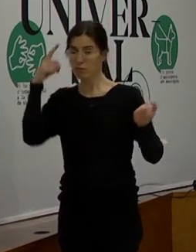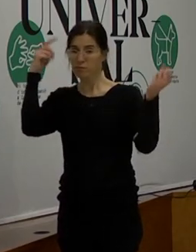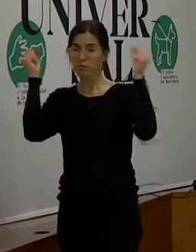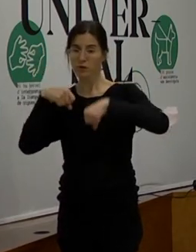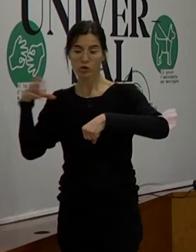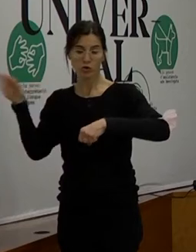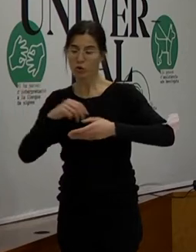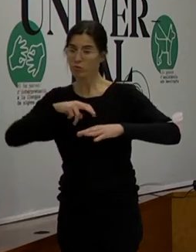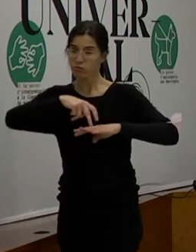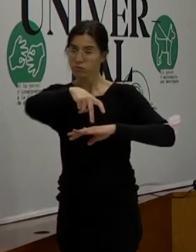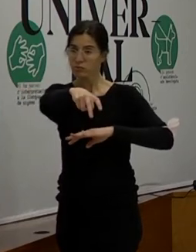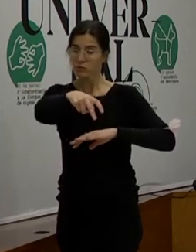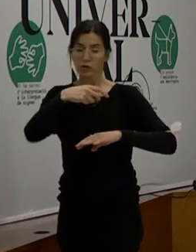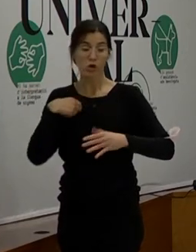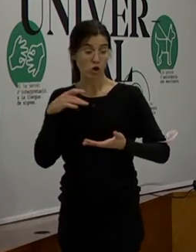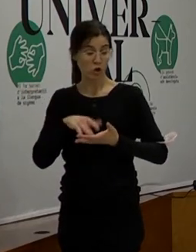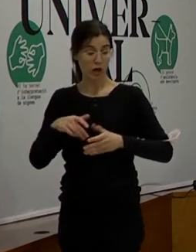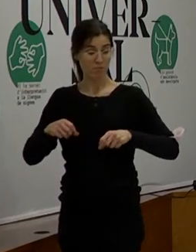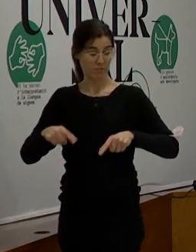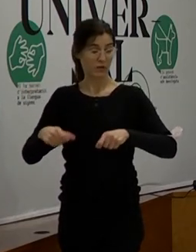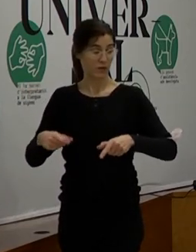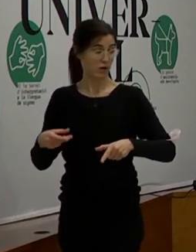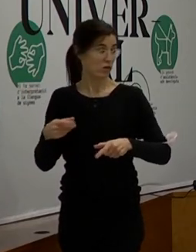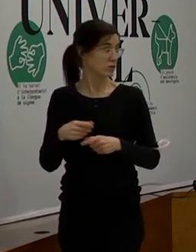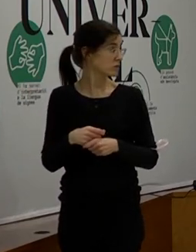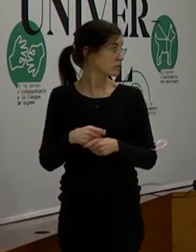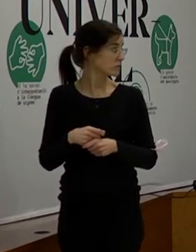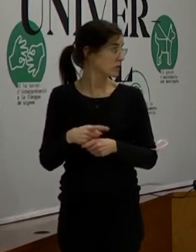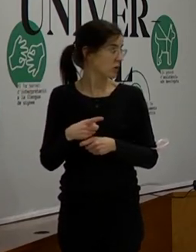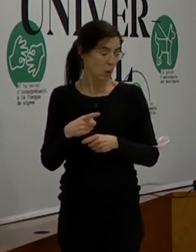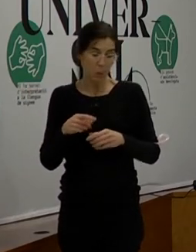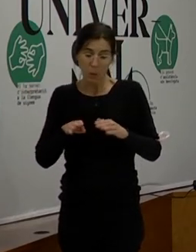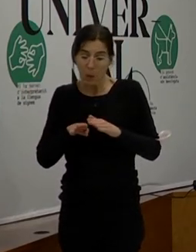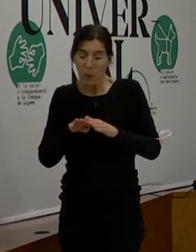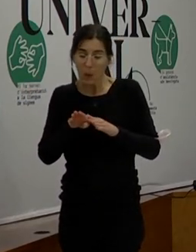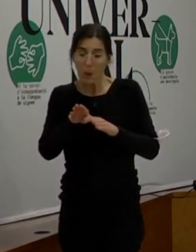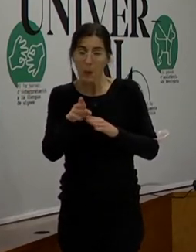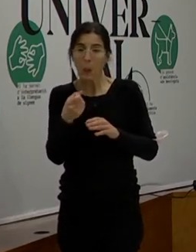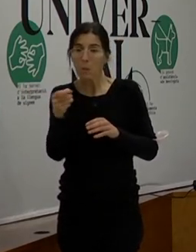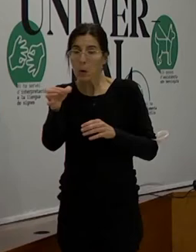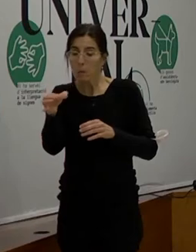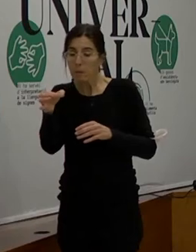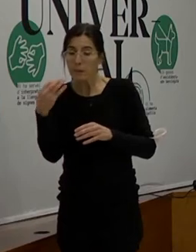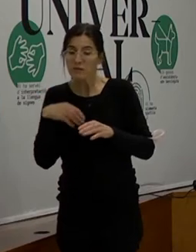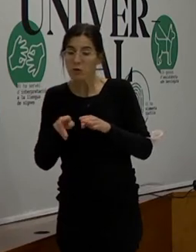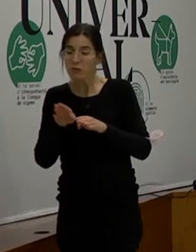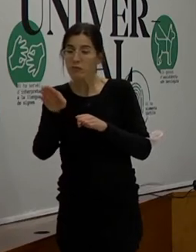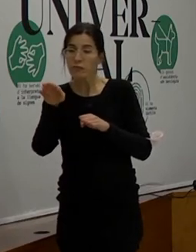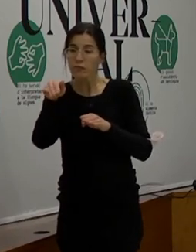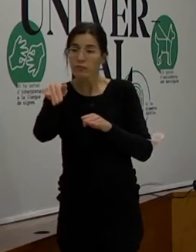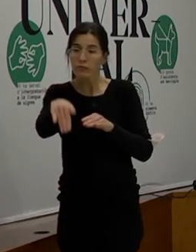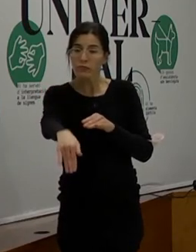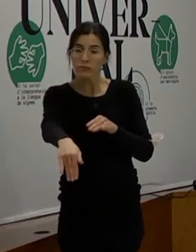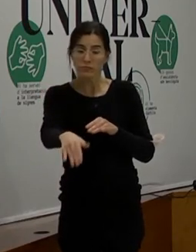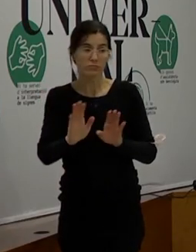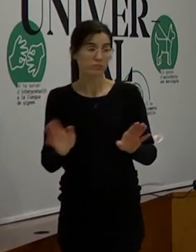el pas de vianants. Quan jo vaig quedar en cadira de rodes, havia un trosset de rampeta i a les illes feies puges recte i tornes a baixar.